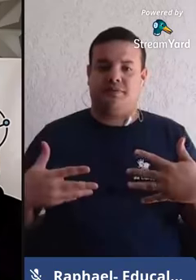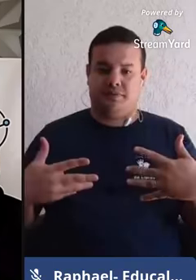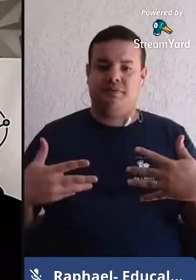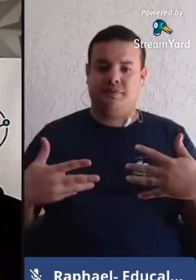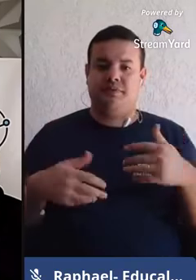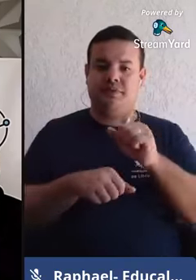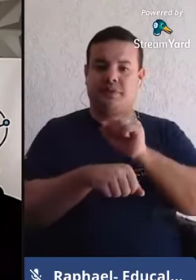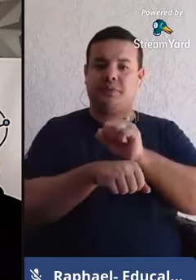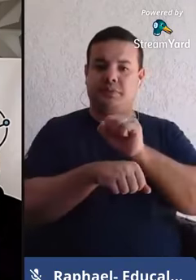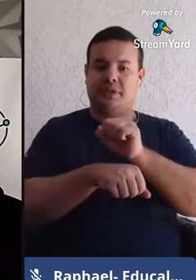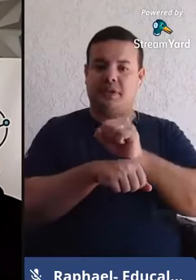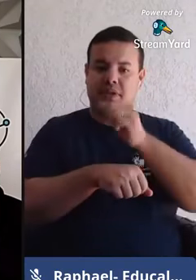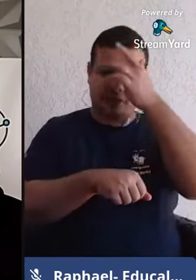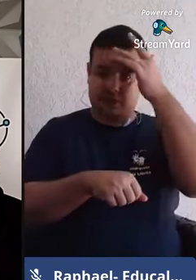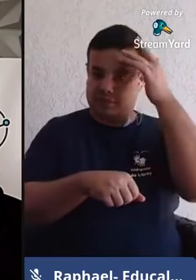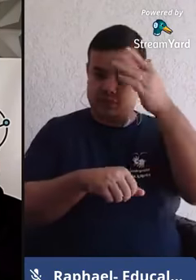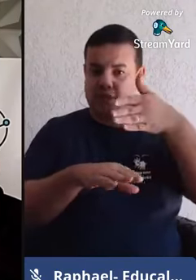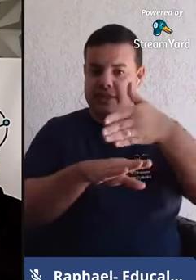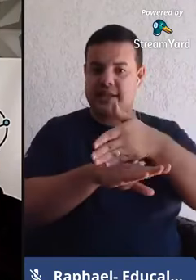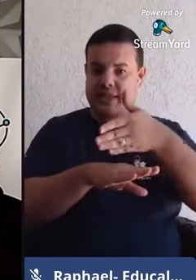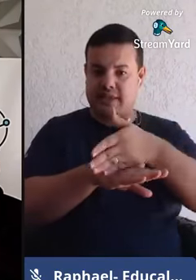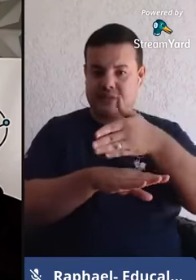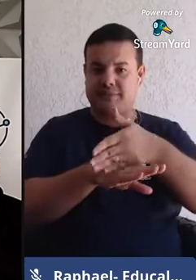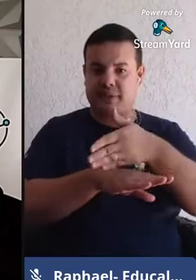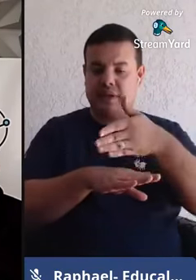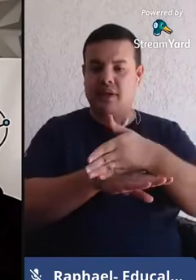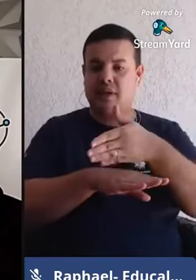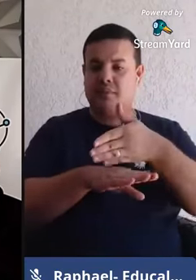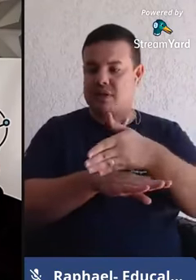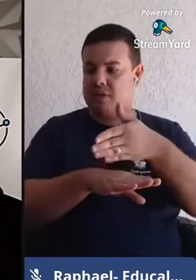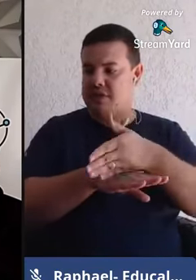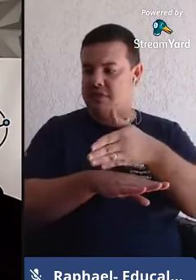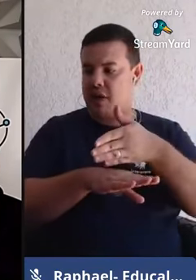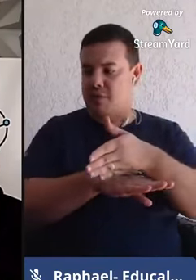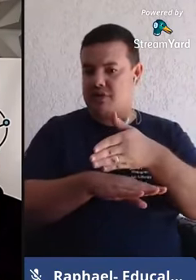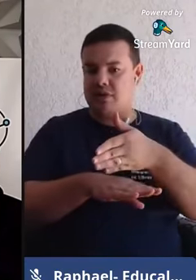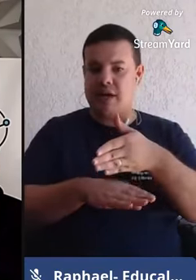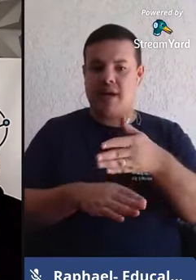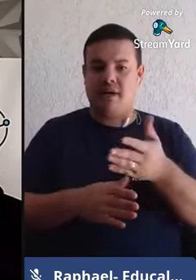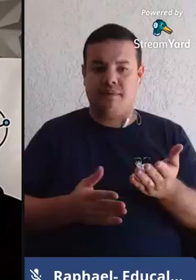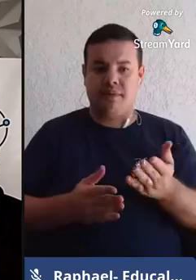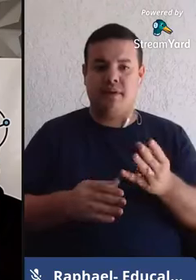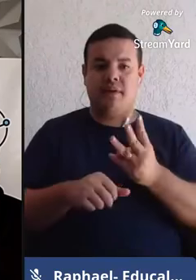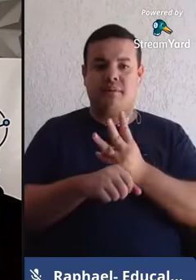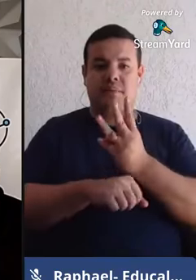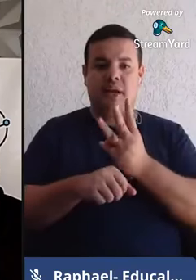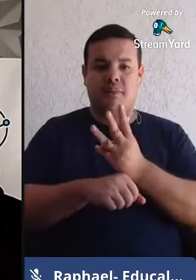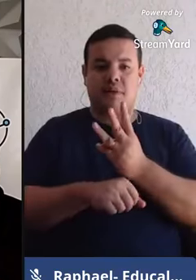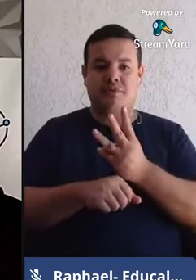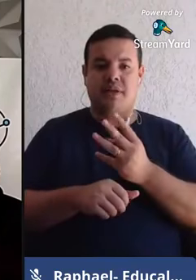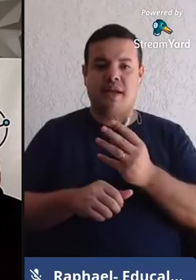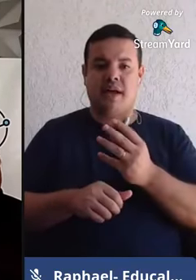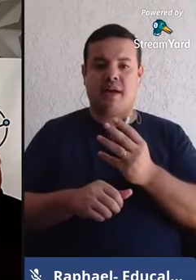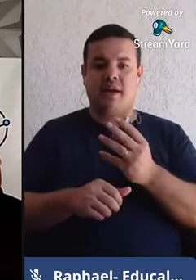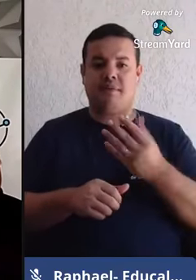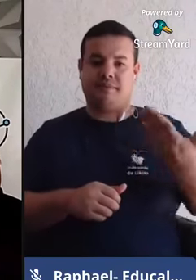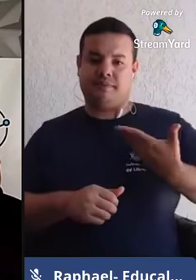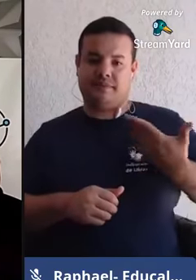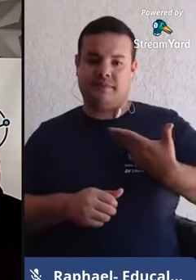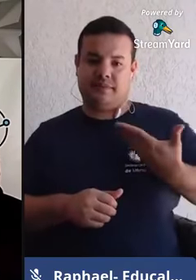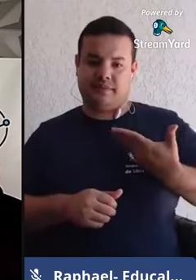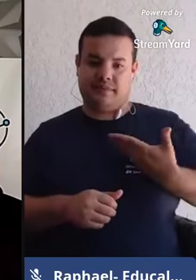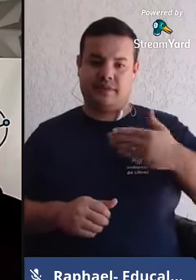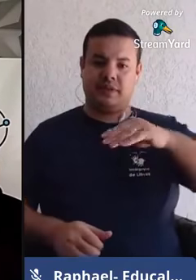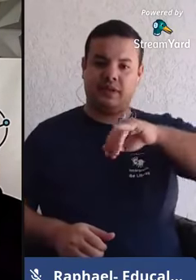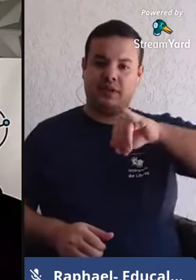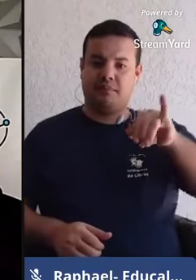pessoas entram. Né? Queria dar já um hello aqui para o nosso grande amigo João Lage, que está aqui dando um oi para a